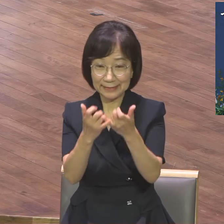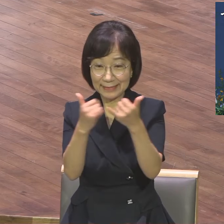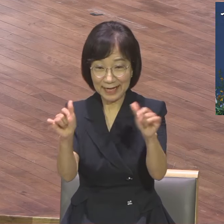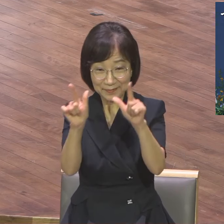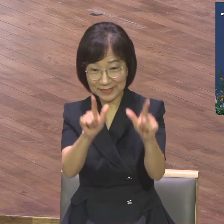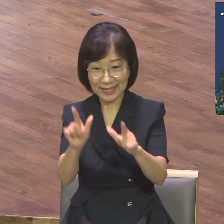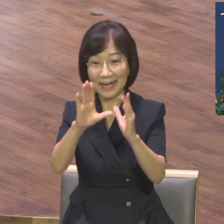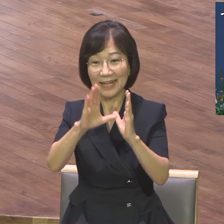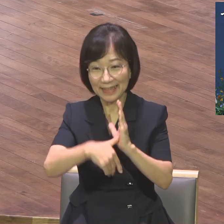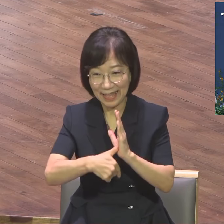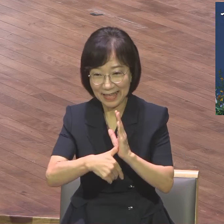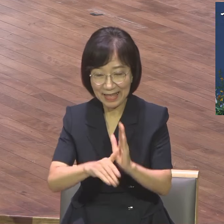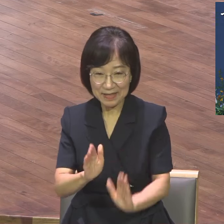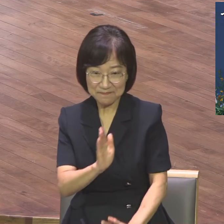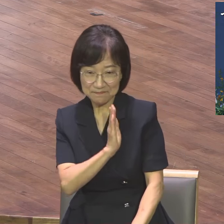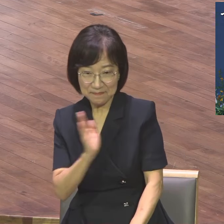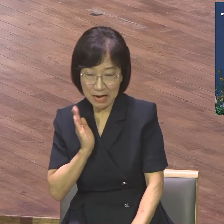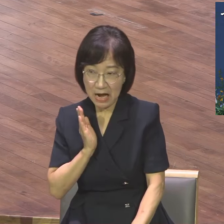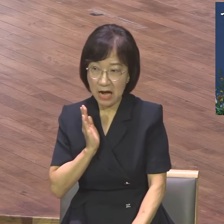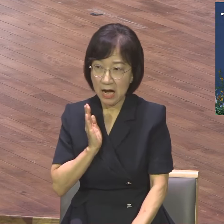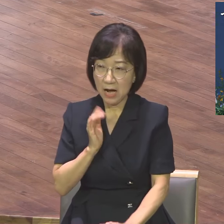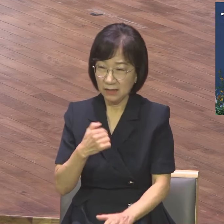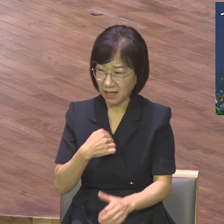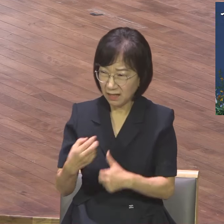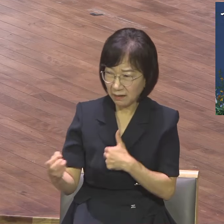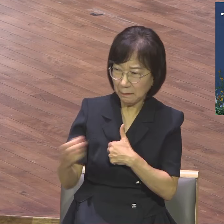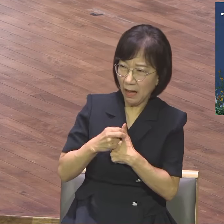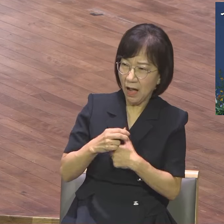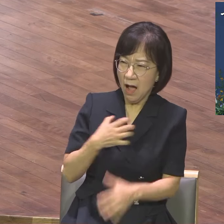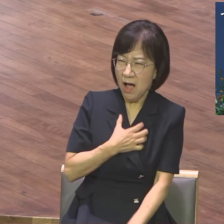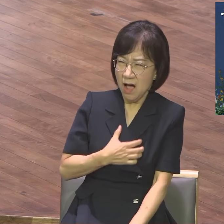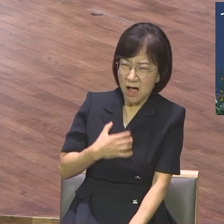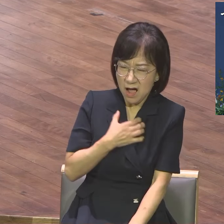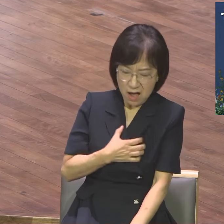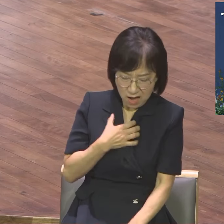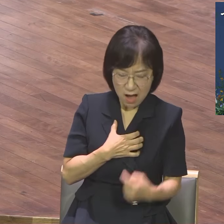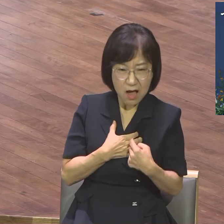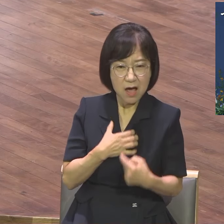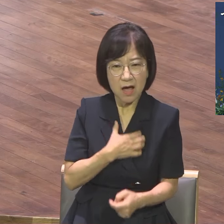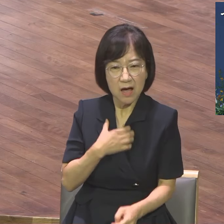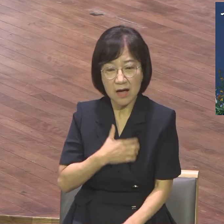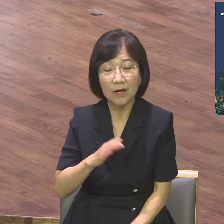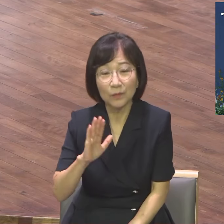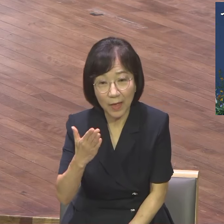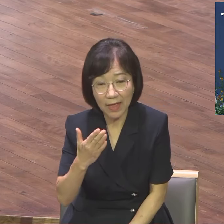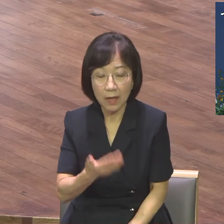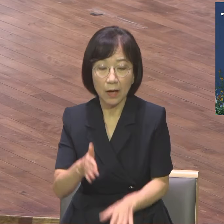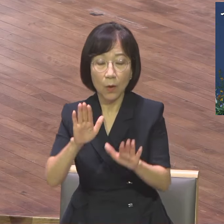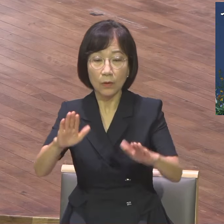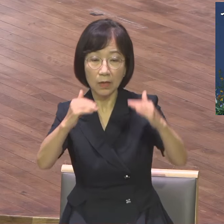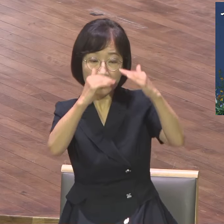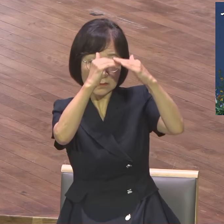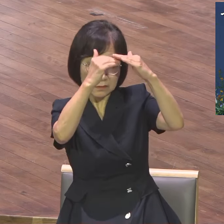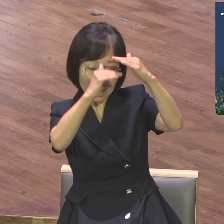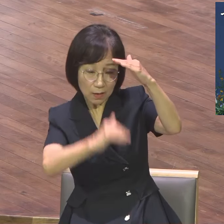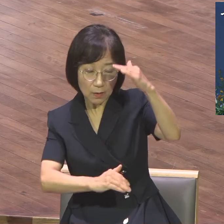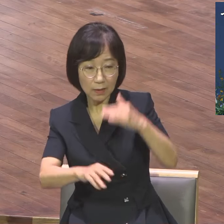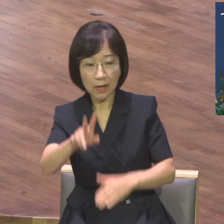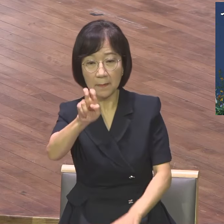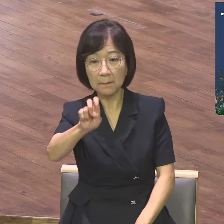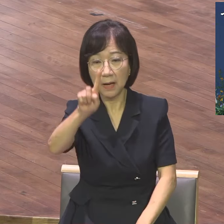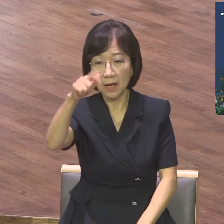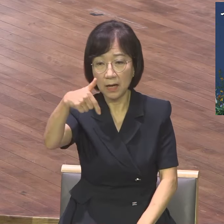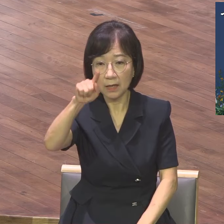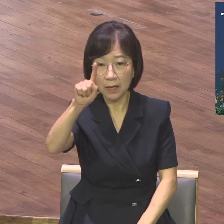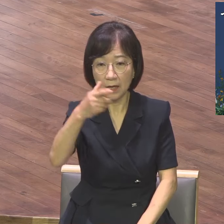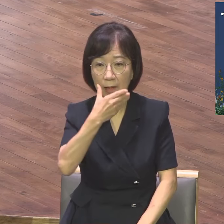가장 겪고 싶지 않는 상황이지요. 그런데 오늘 본문에 보니까 마가복음 14장에